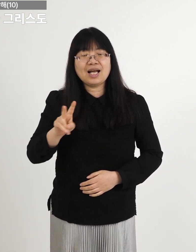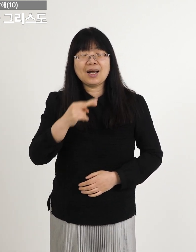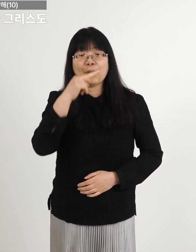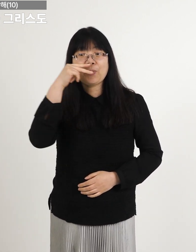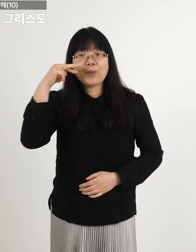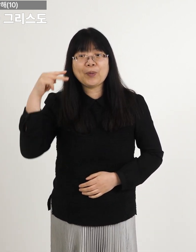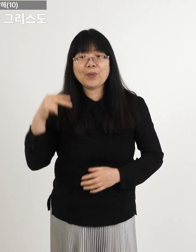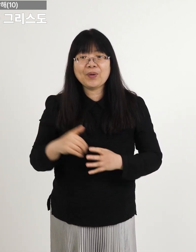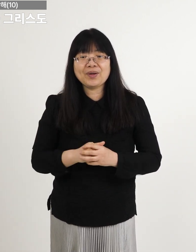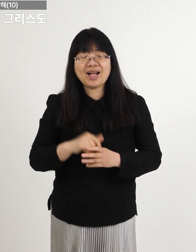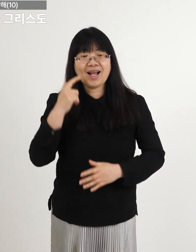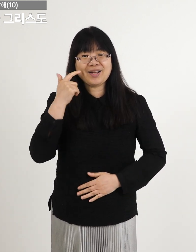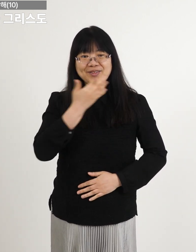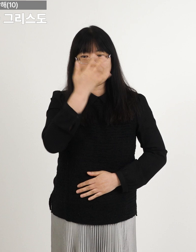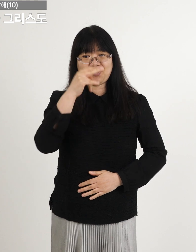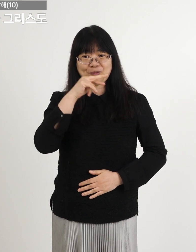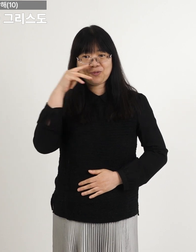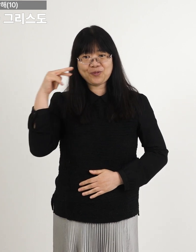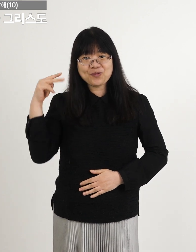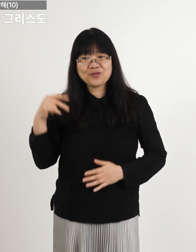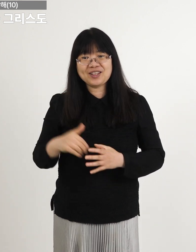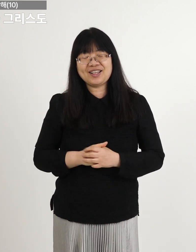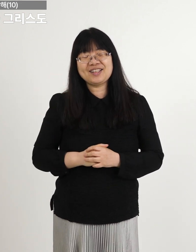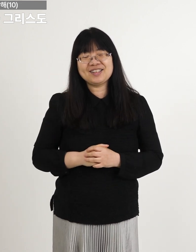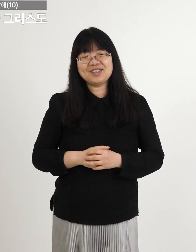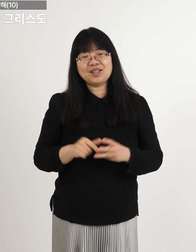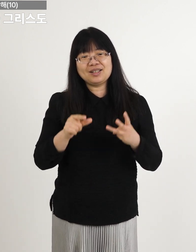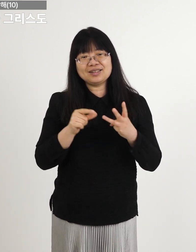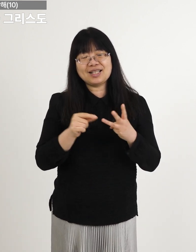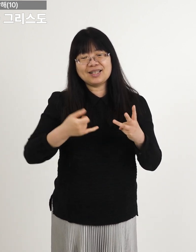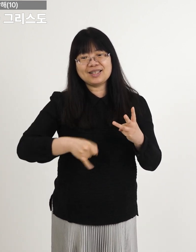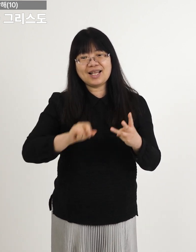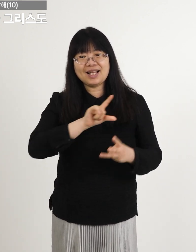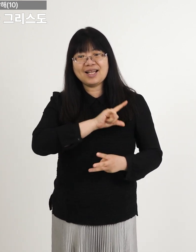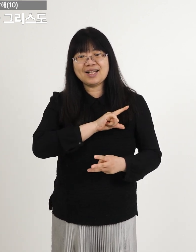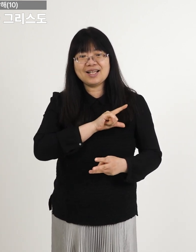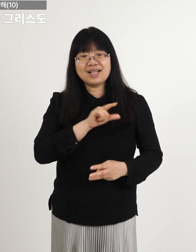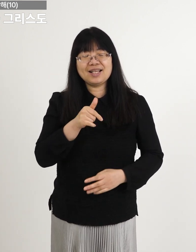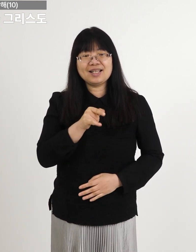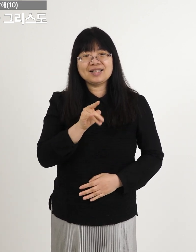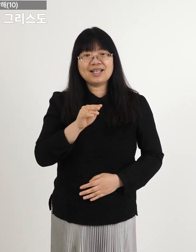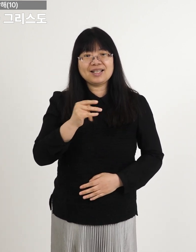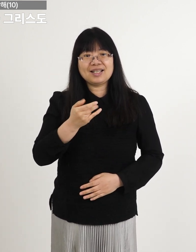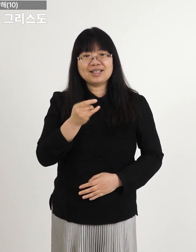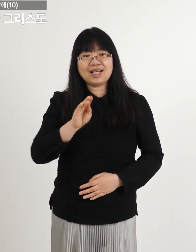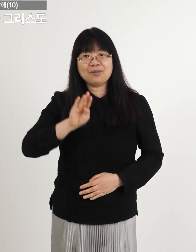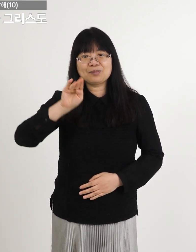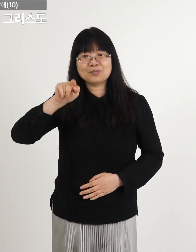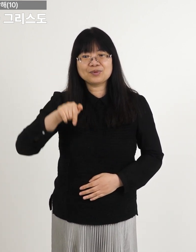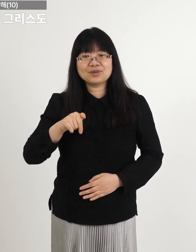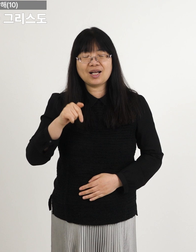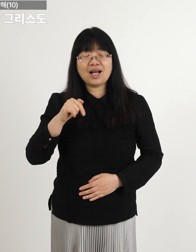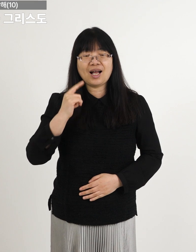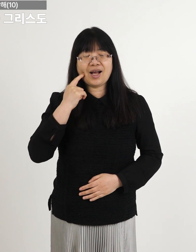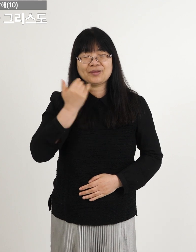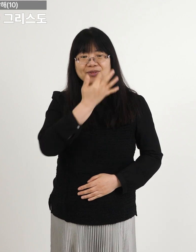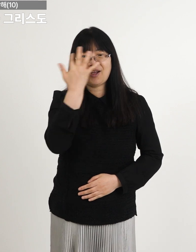향기, 아름다운 향기라는 뜻입니다. 셋째 딸의 이름은 게렌 합북, 아름다운 색깔,